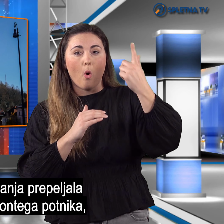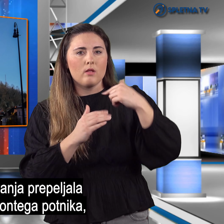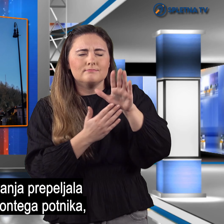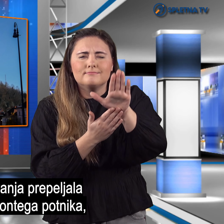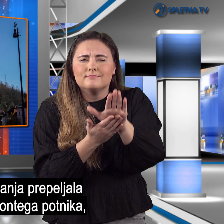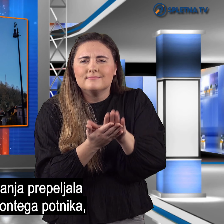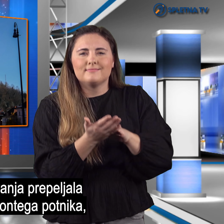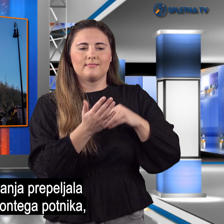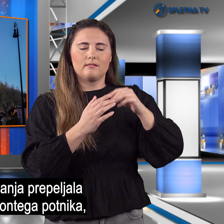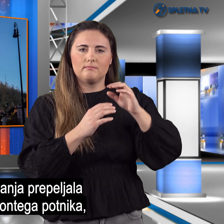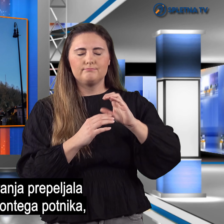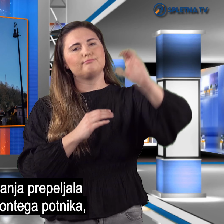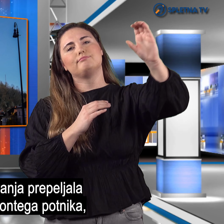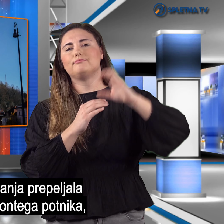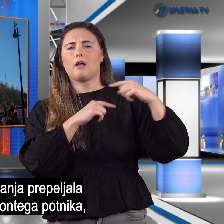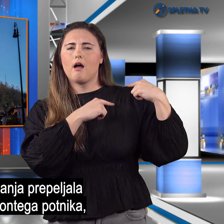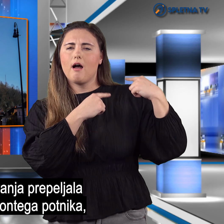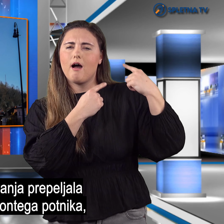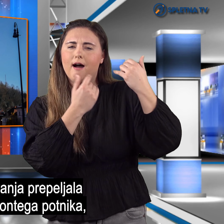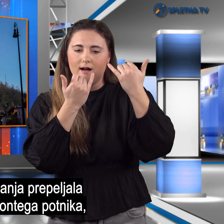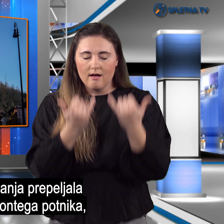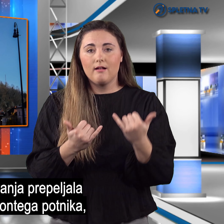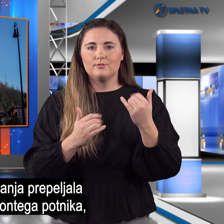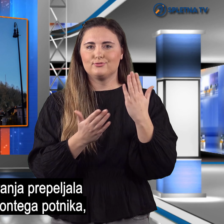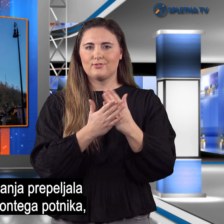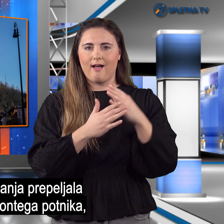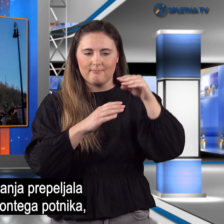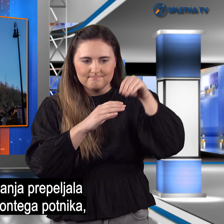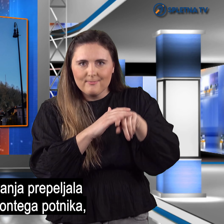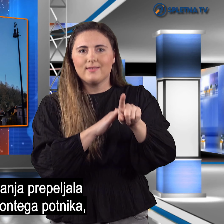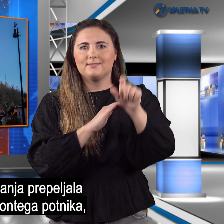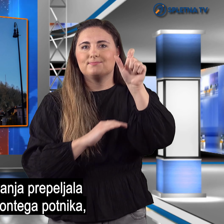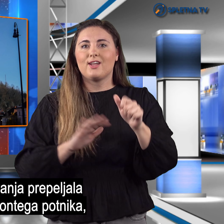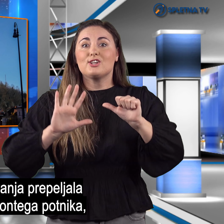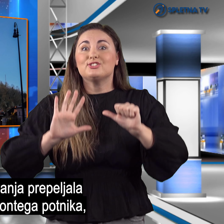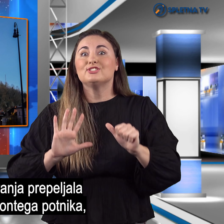6 milijontega potnika, so sporočili iz javnega zavoda.